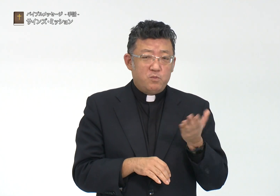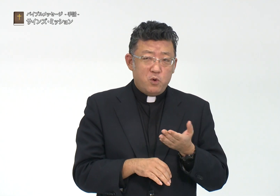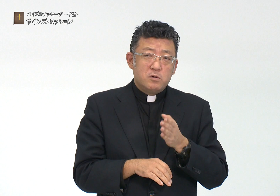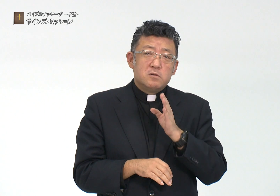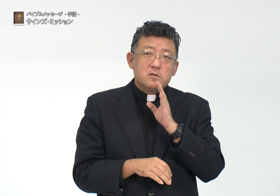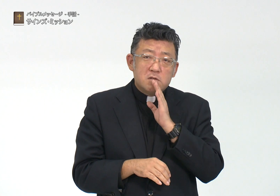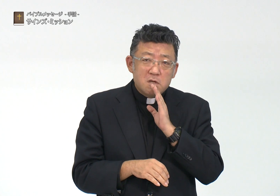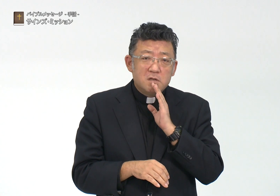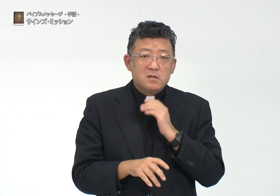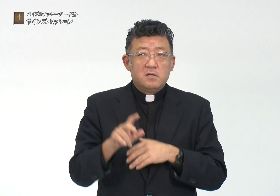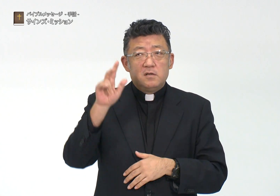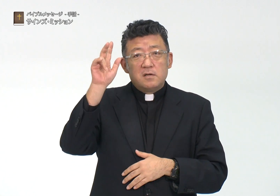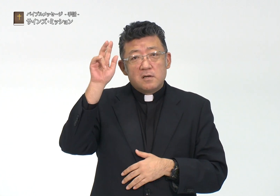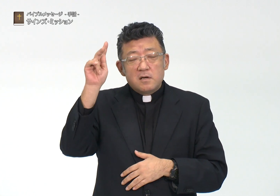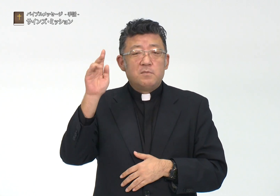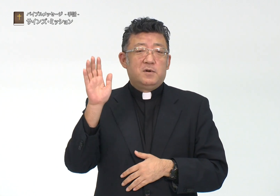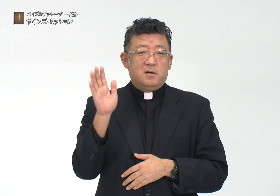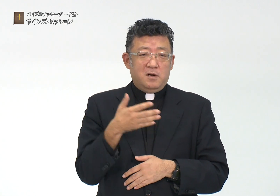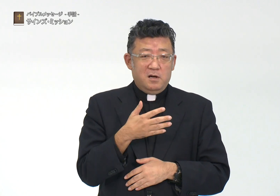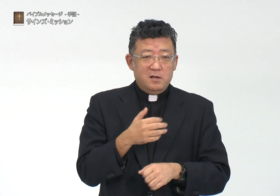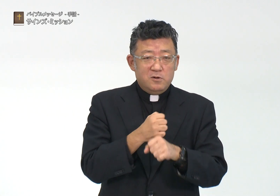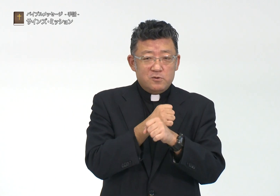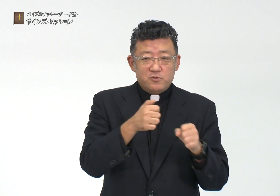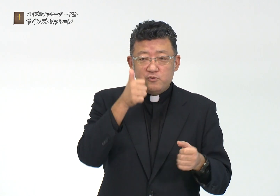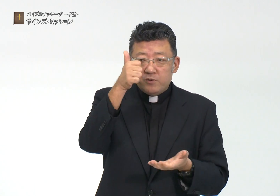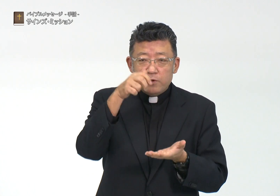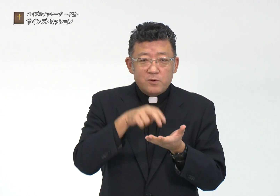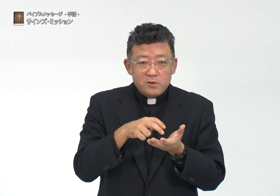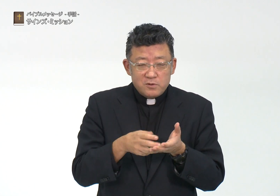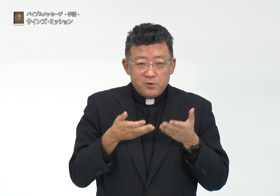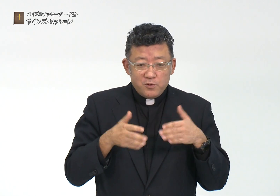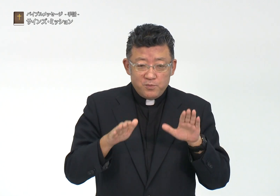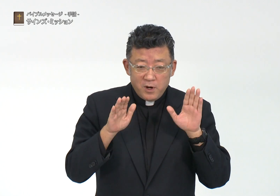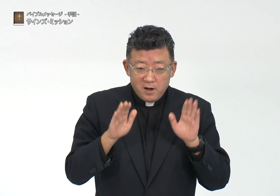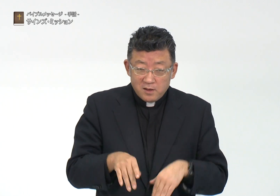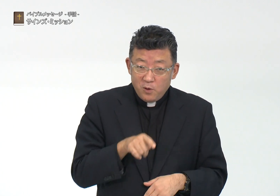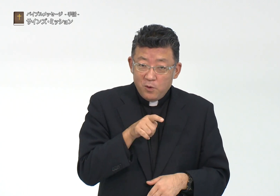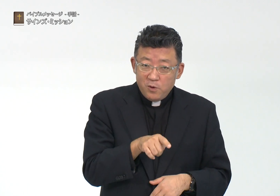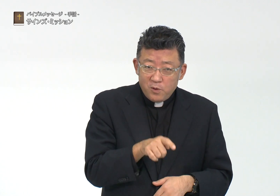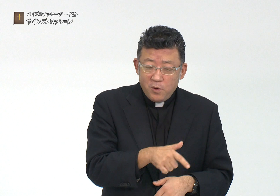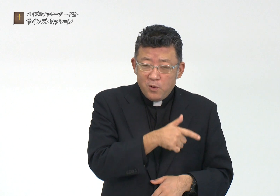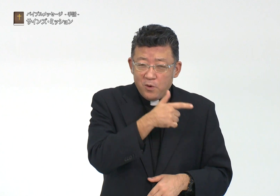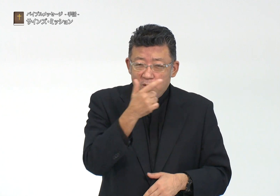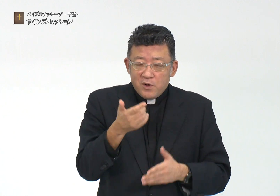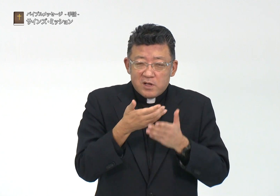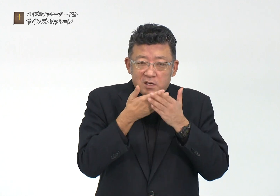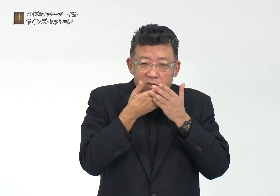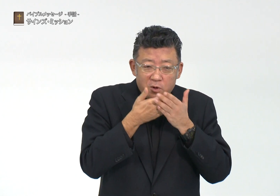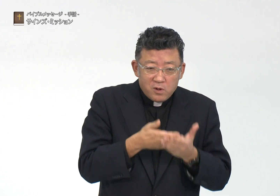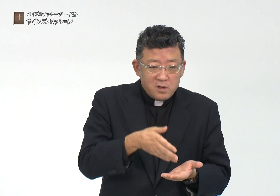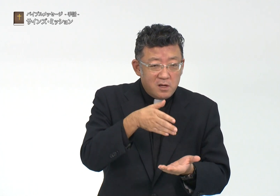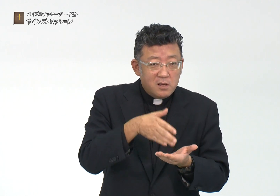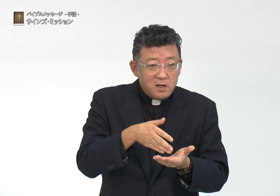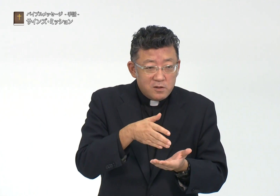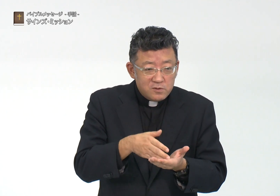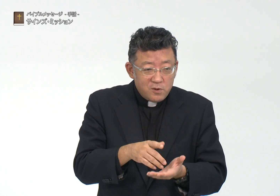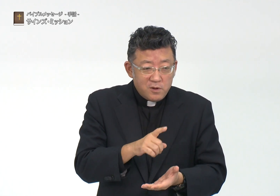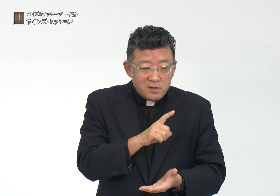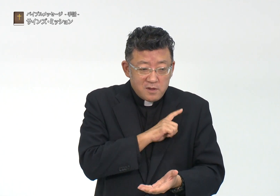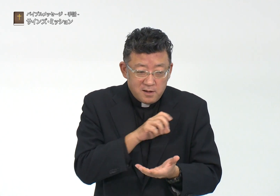弱い立場でしたしかし神から救い主が生まれたと